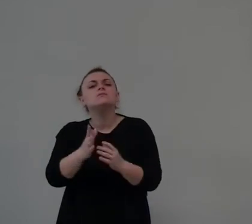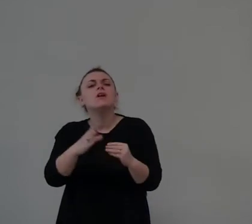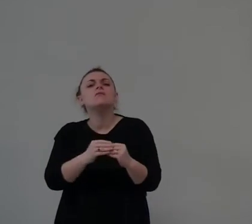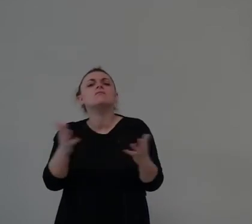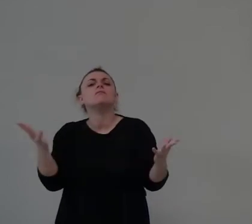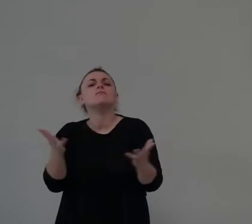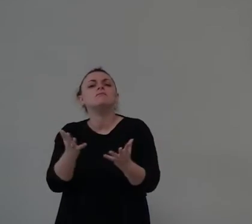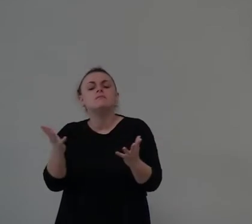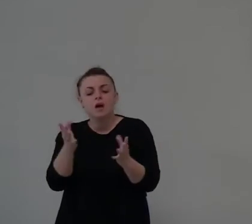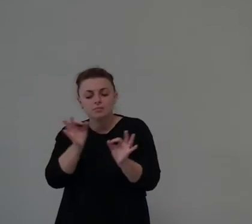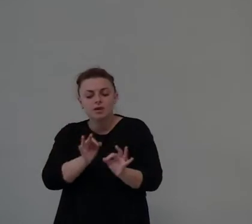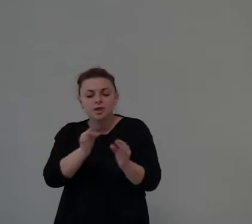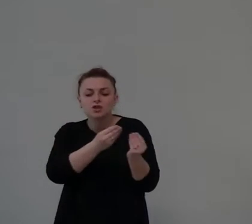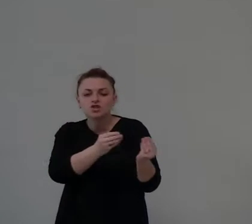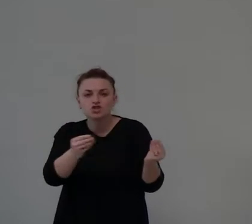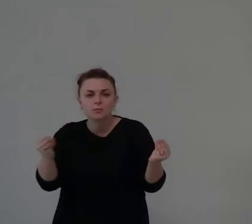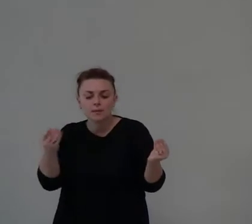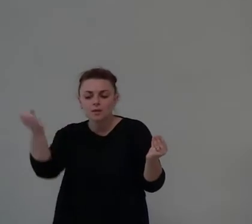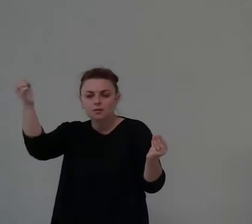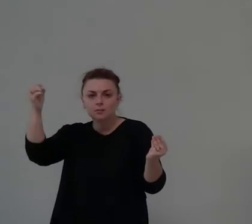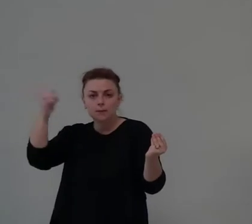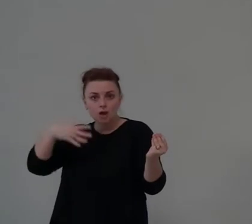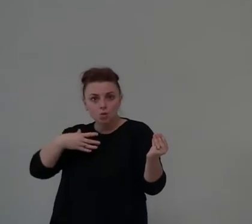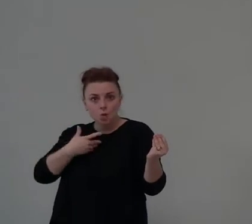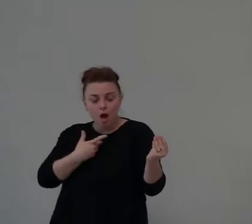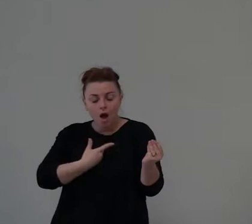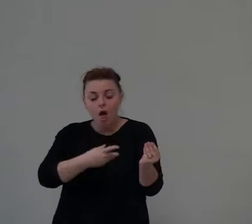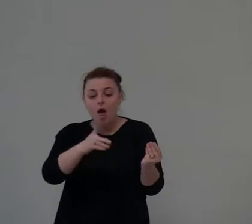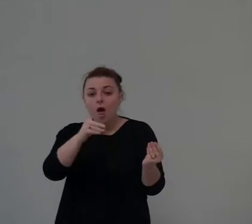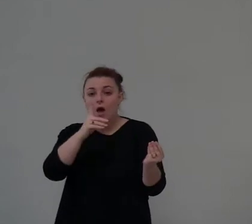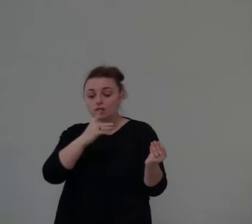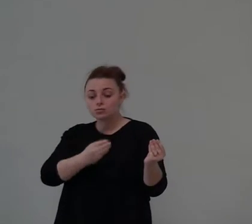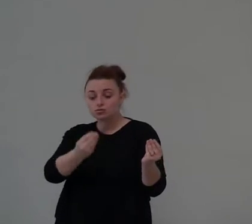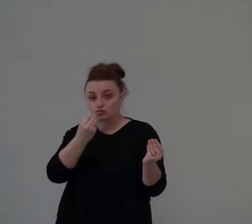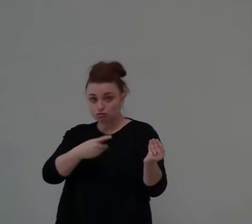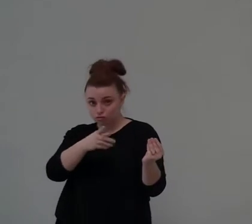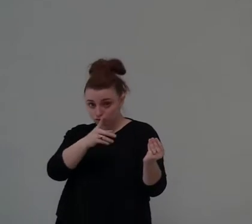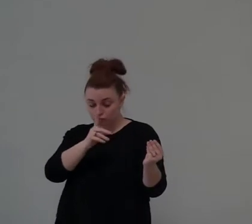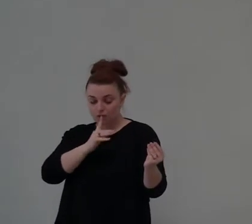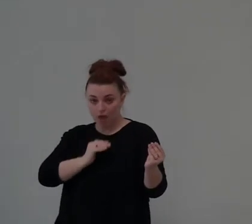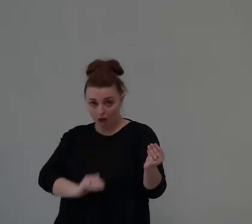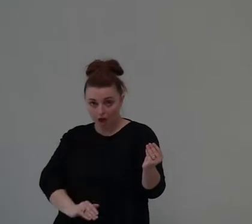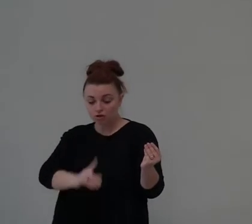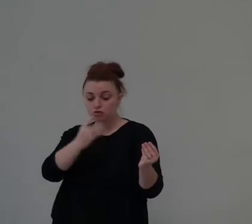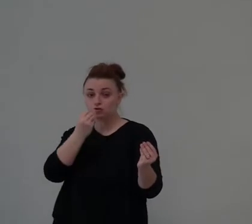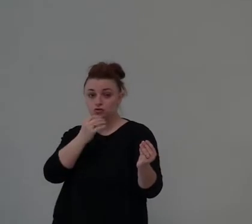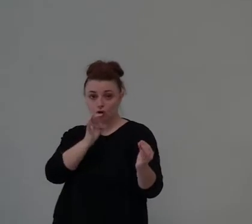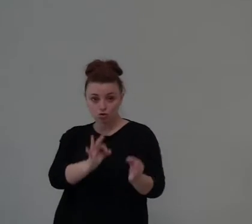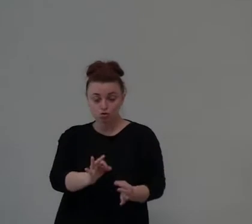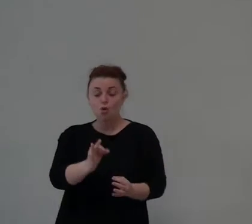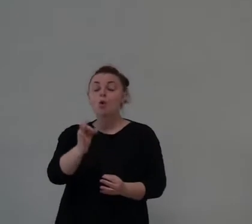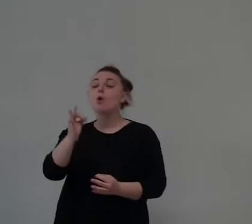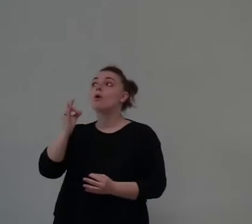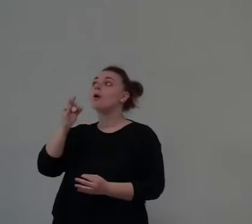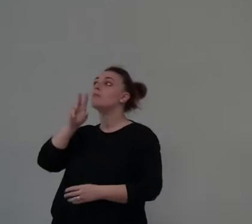spirituali. Digiuna, prega, sta in silenzio, è da solo, è in un deserto. Parla col Padre, che per